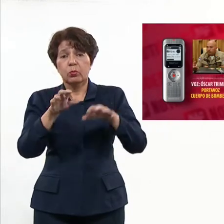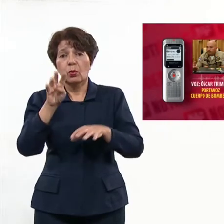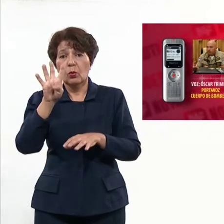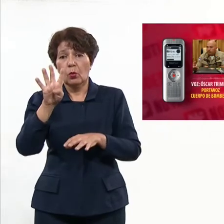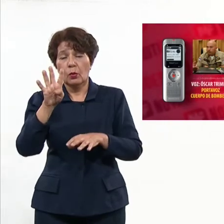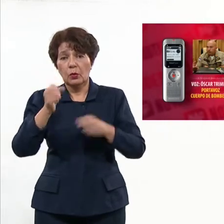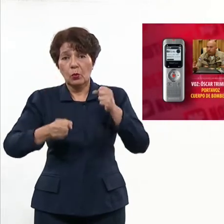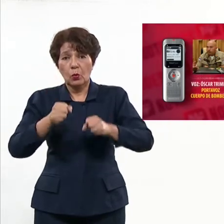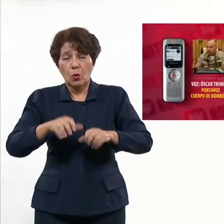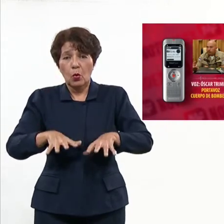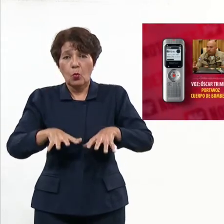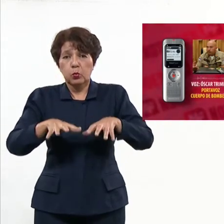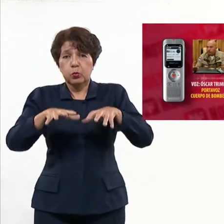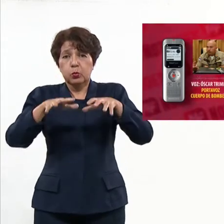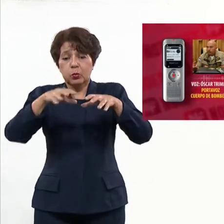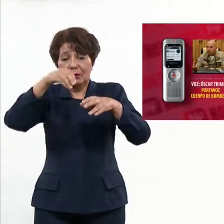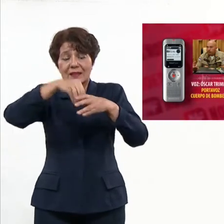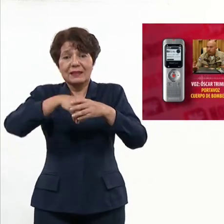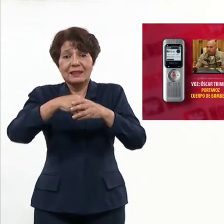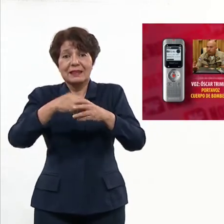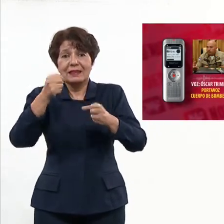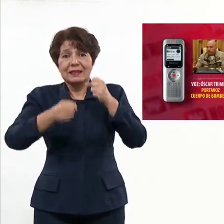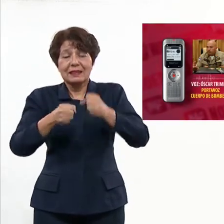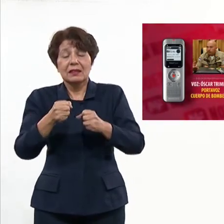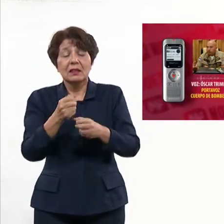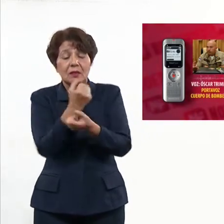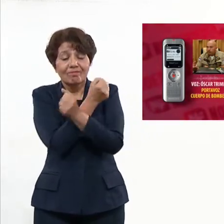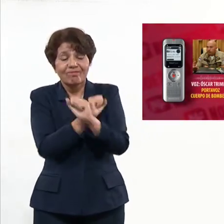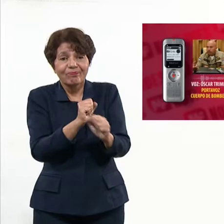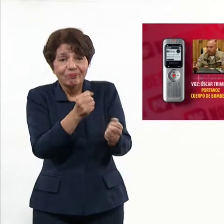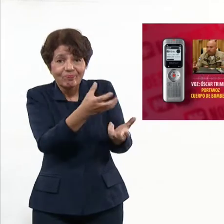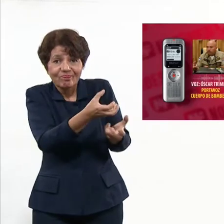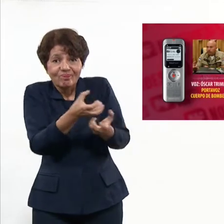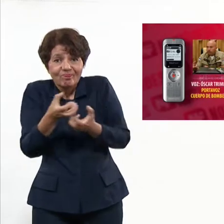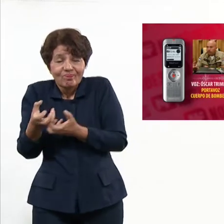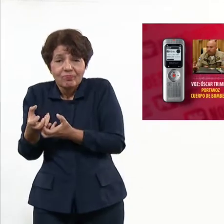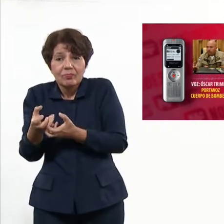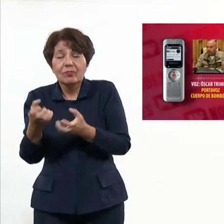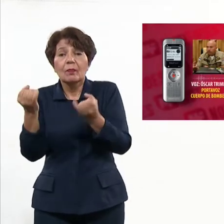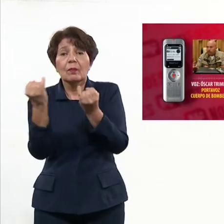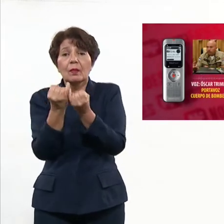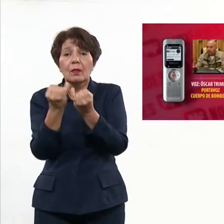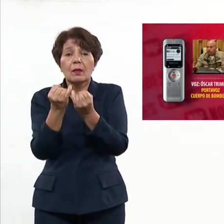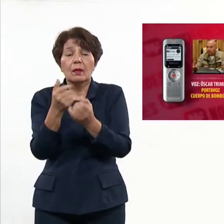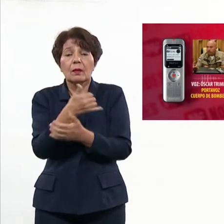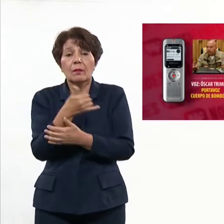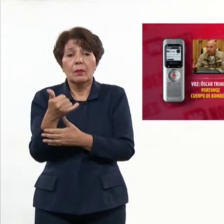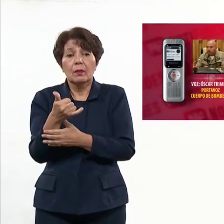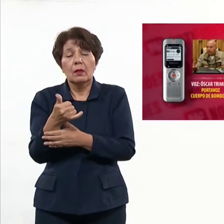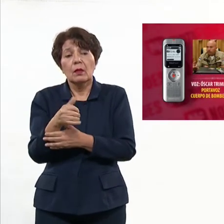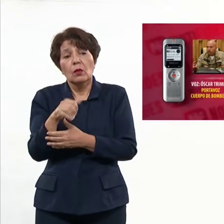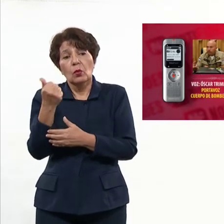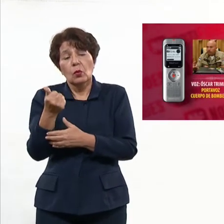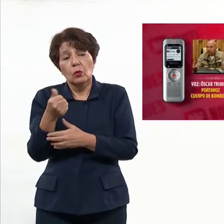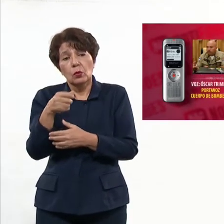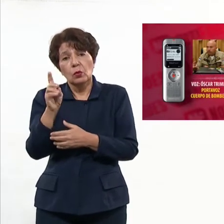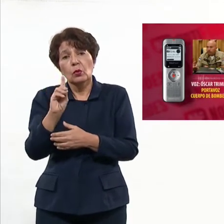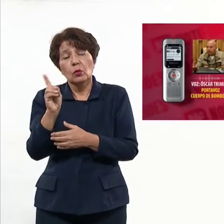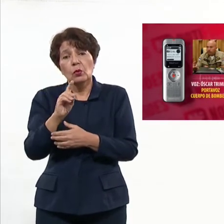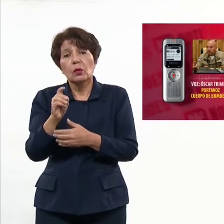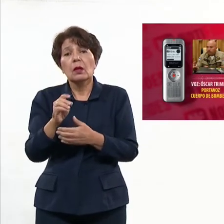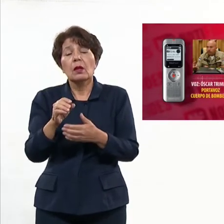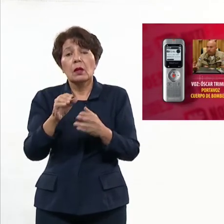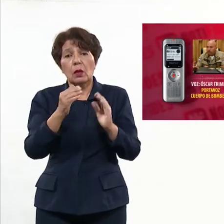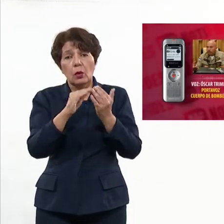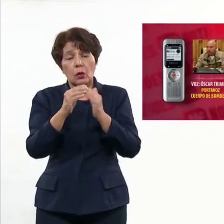atrapados con sus tripulantes por diferencia de hacer el rescate de igual manera con la misma circunstancia fue otro represamiento en la colonia salinas